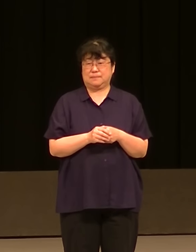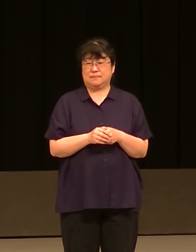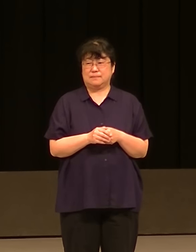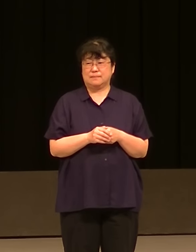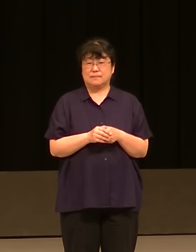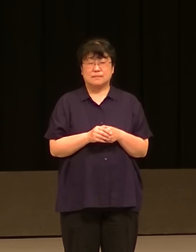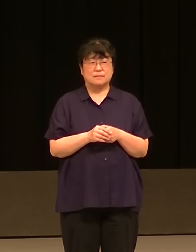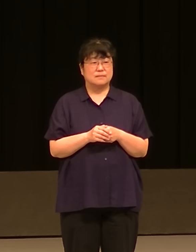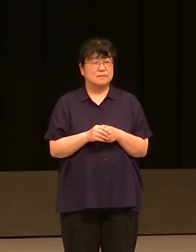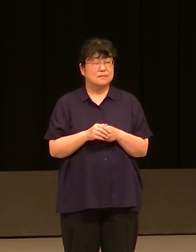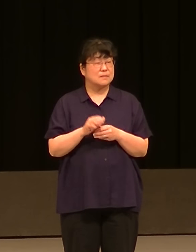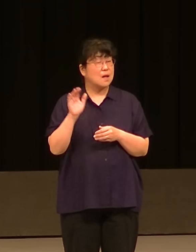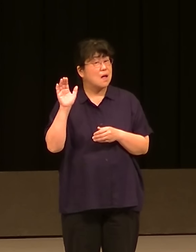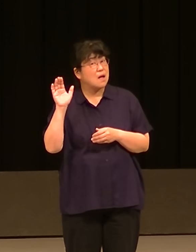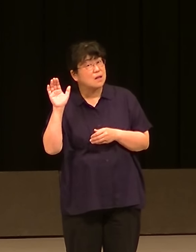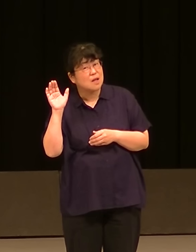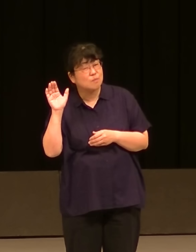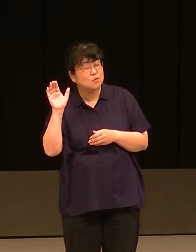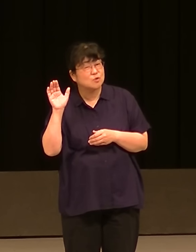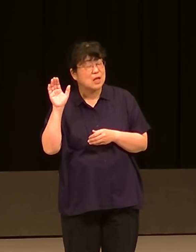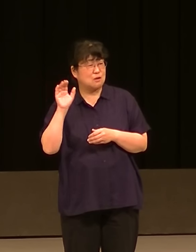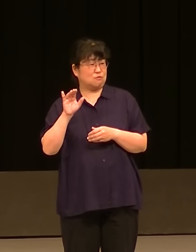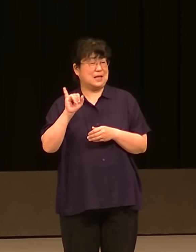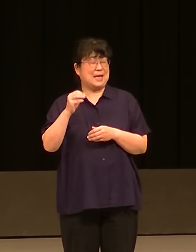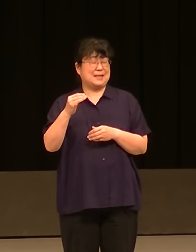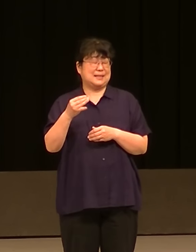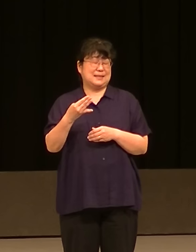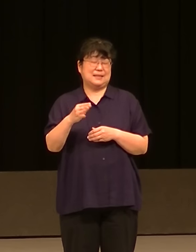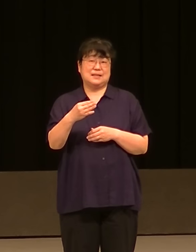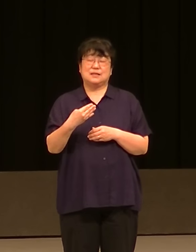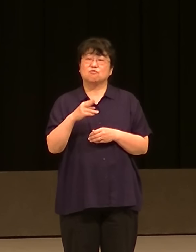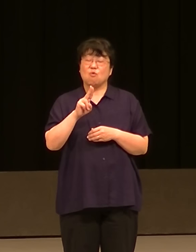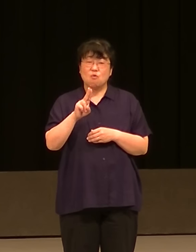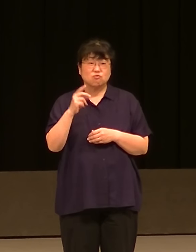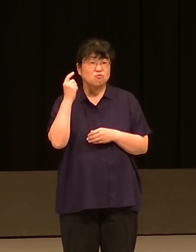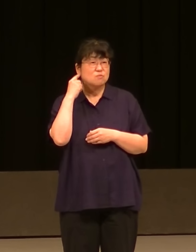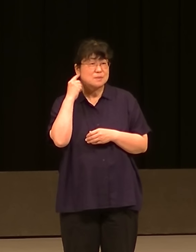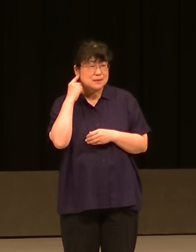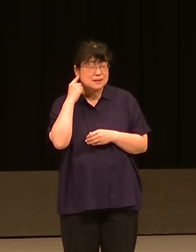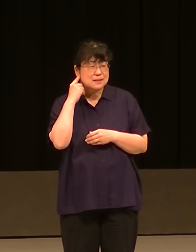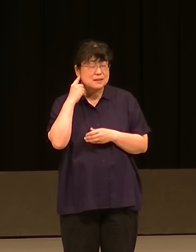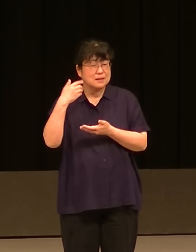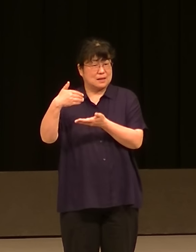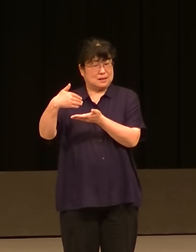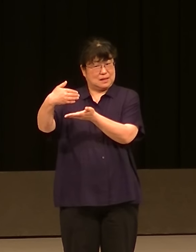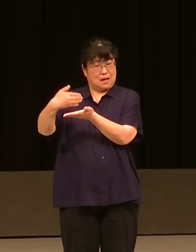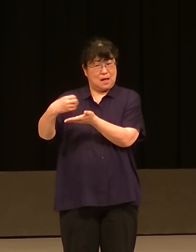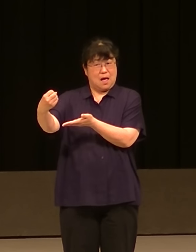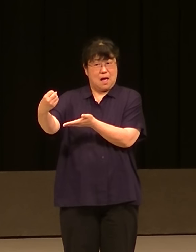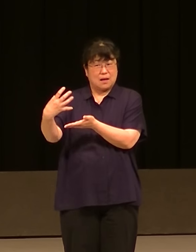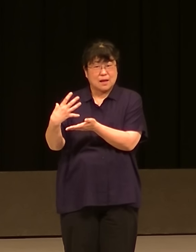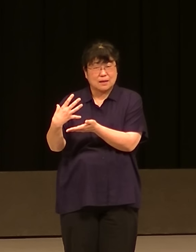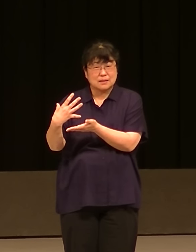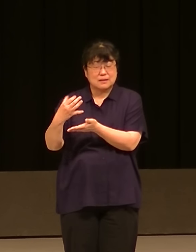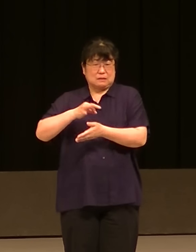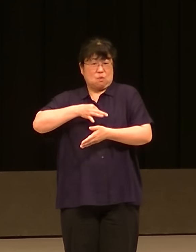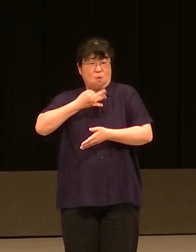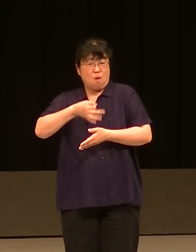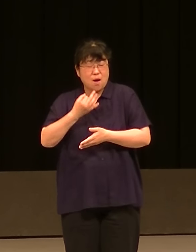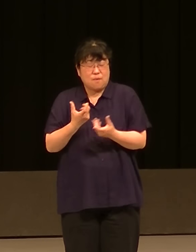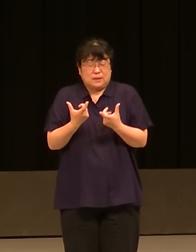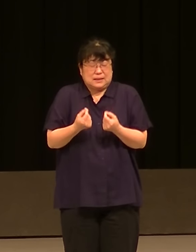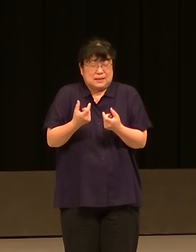ち傾ける耳、傾聴する耳です。人の訴え、人の叫びをしっかりと聞